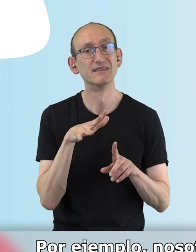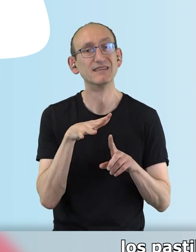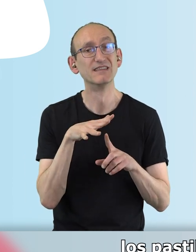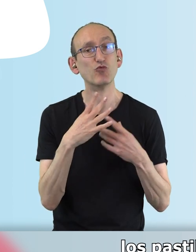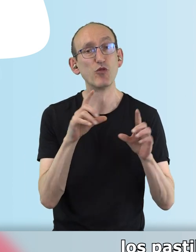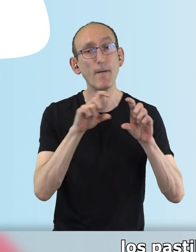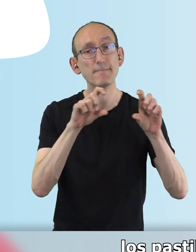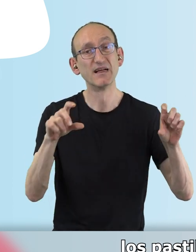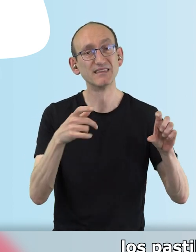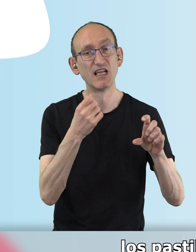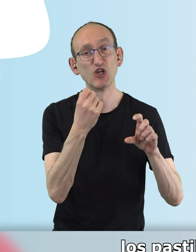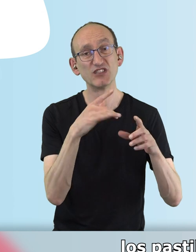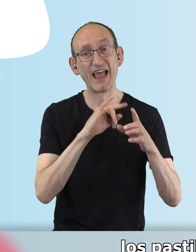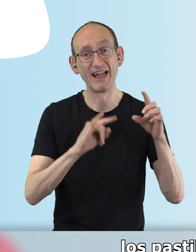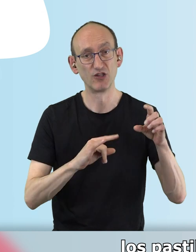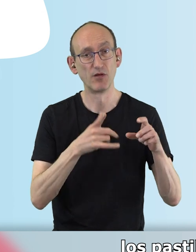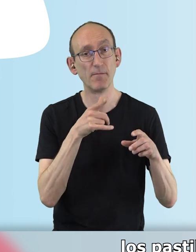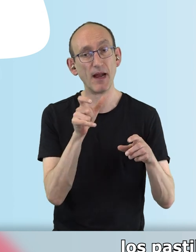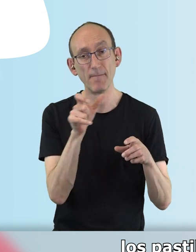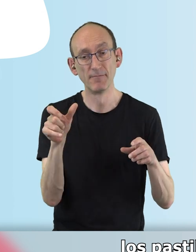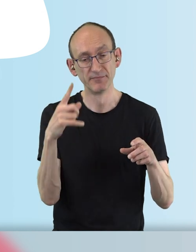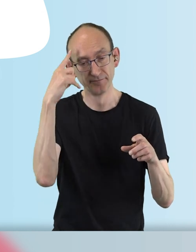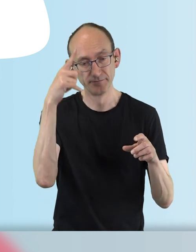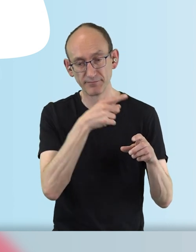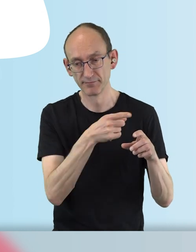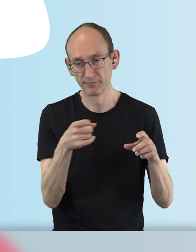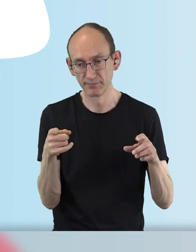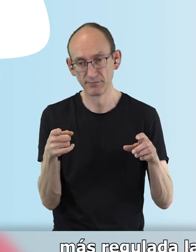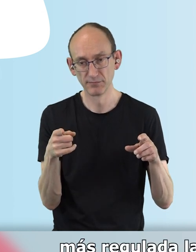pastilleros electrónicos, los pastilleros pues para que las personas tengan